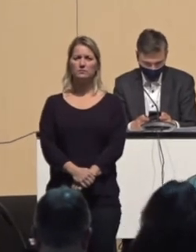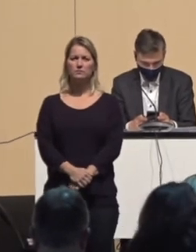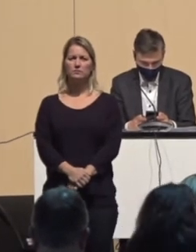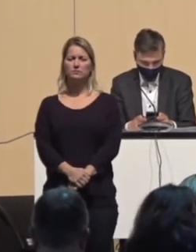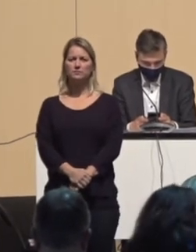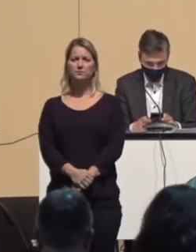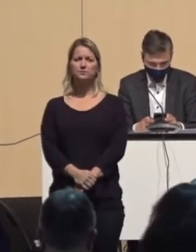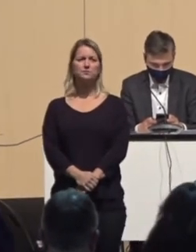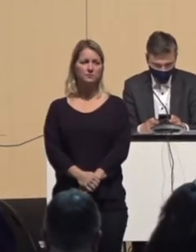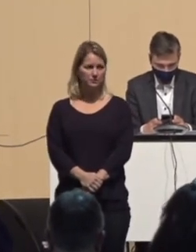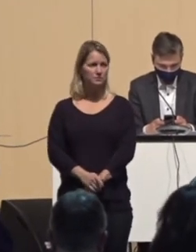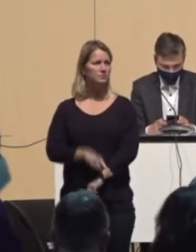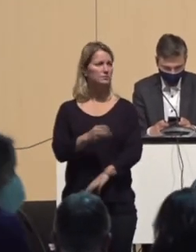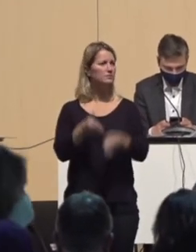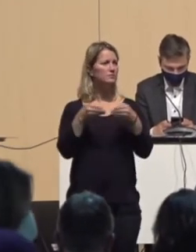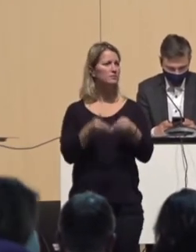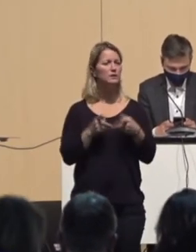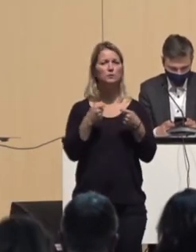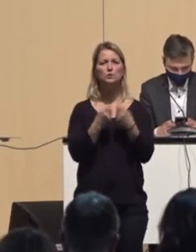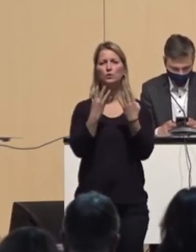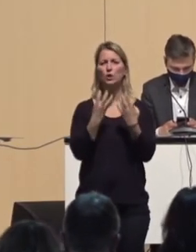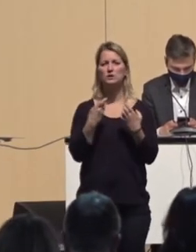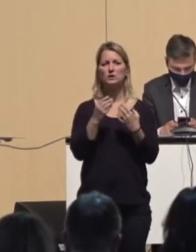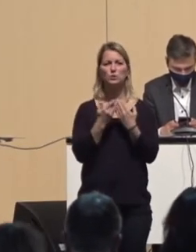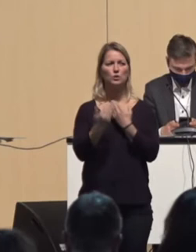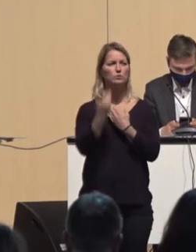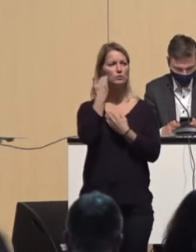Als nächste Fraktion Bündnis 90 Die Grünen, Herr Schulze.